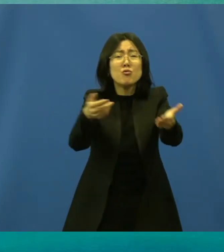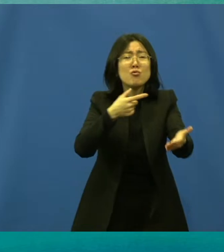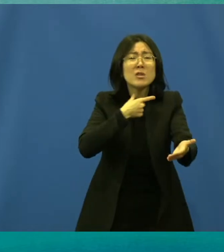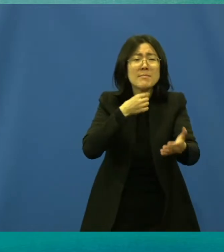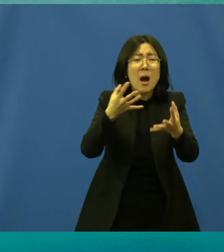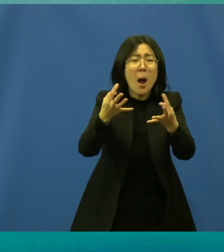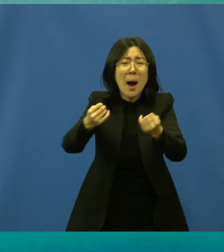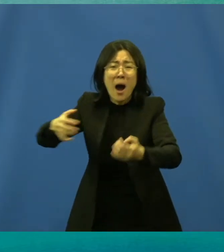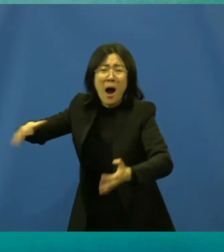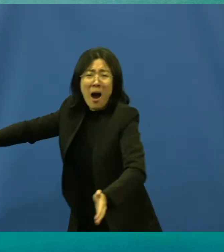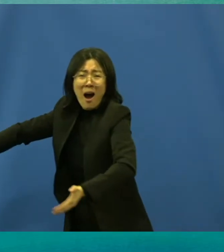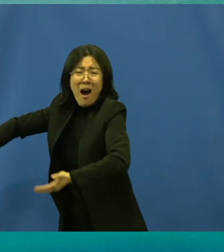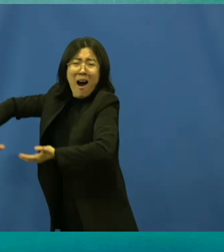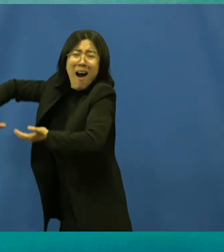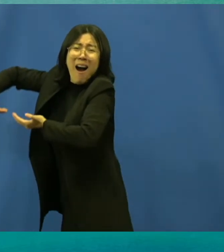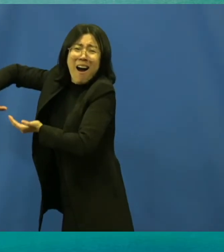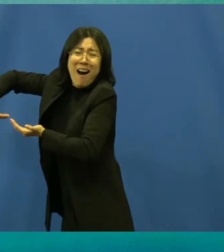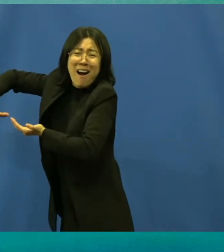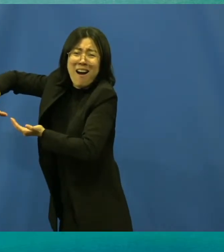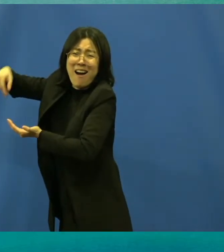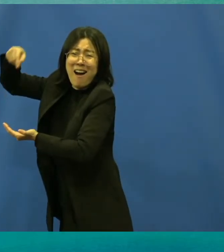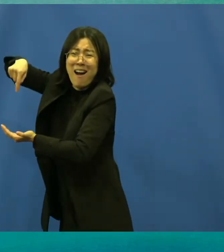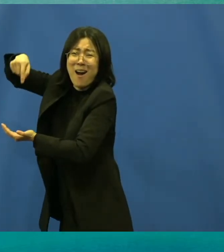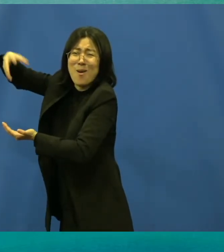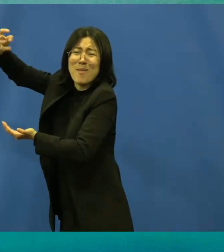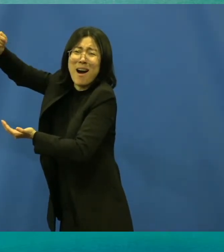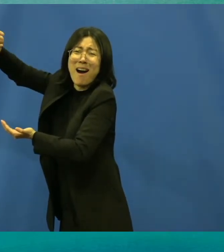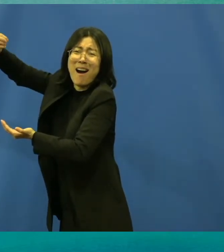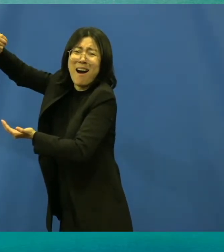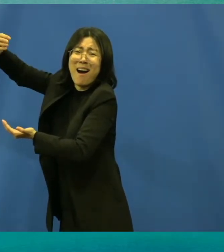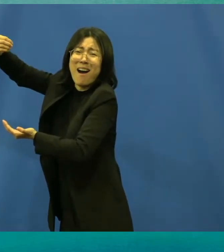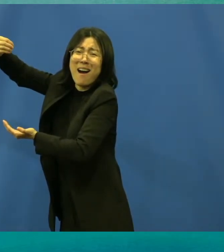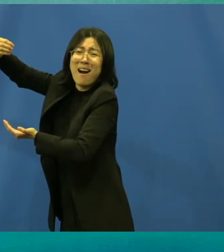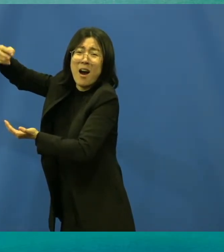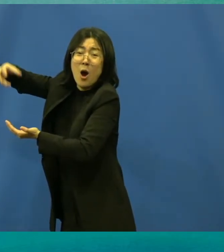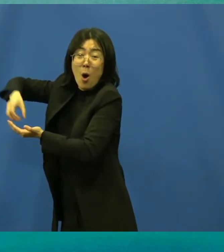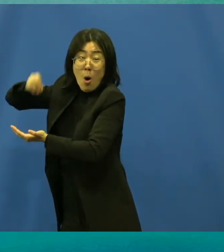의미입니다. 하나님은 우리의 기도를 기다리십니다.